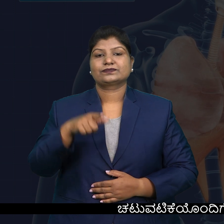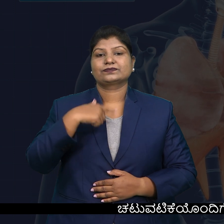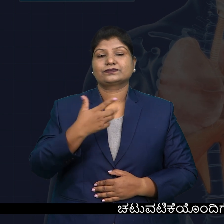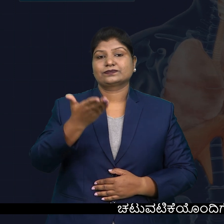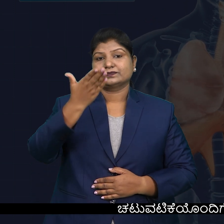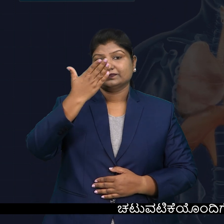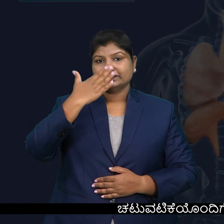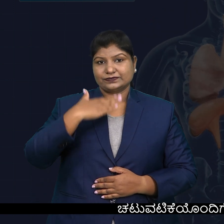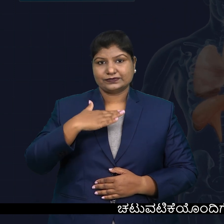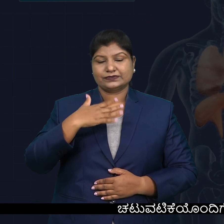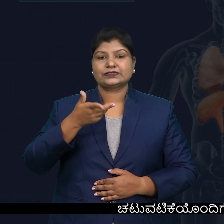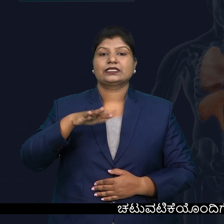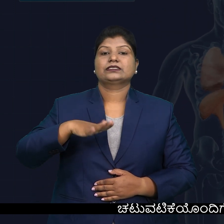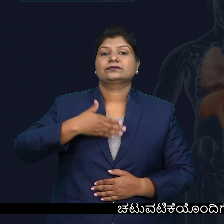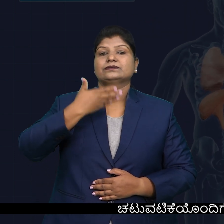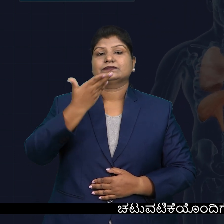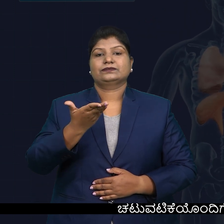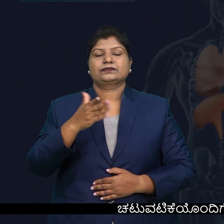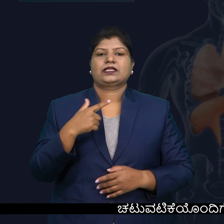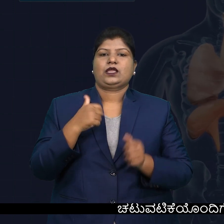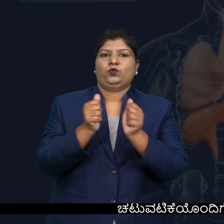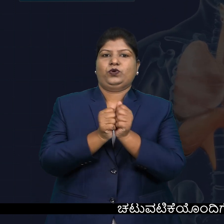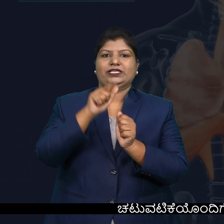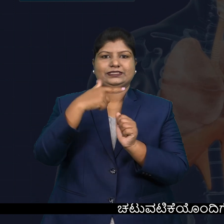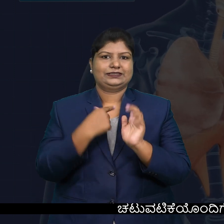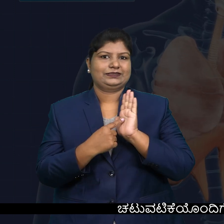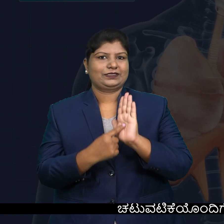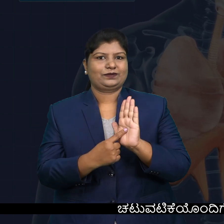ಚಟುವಟಿಕೆಯೊಂದಿಗೆ ಉಚ್ಛ್ವಾಸ ಮತ್ತು ನಿಶ್ವಾಸ,